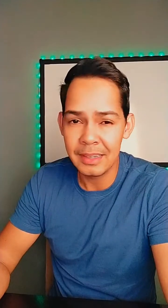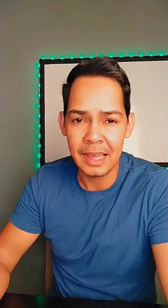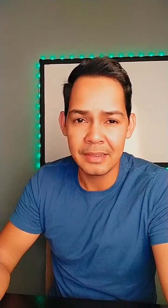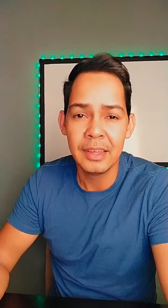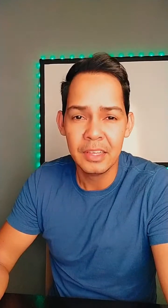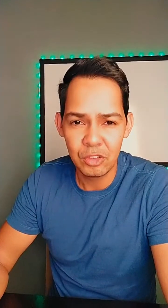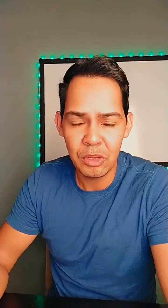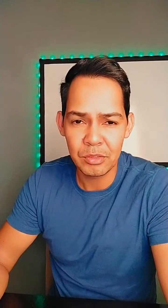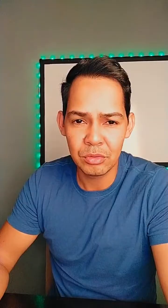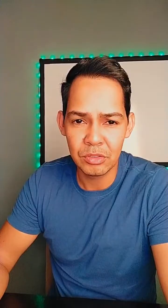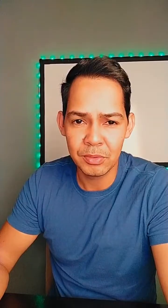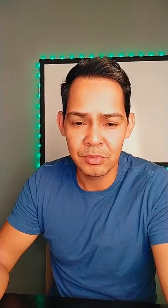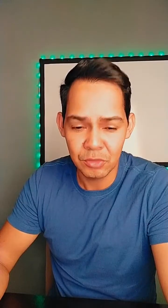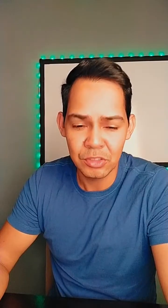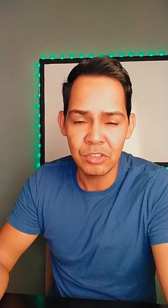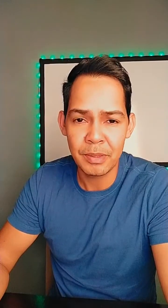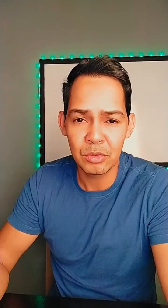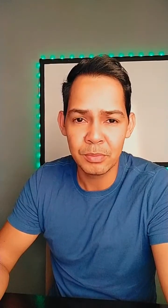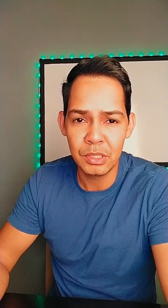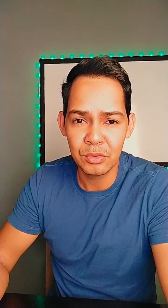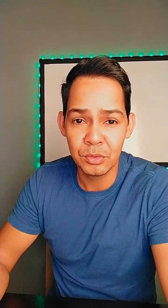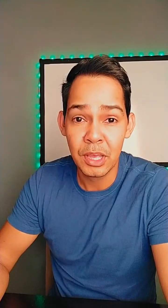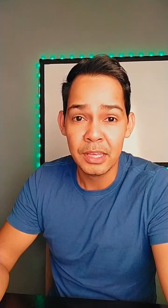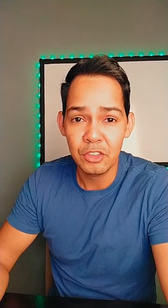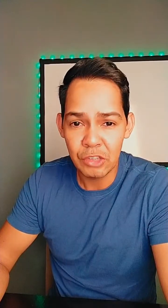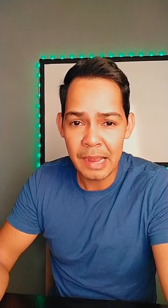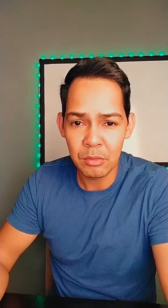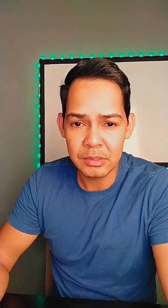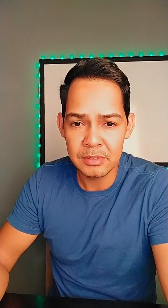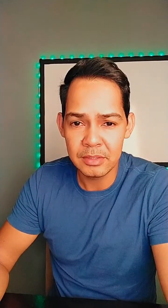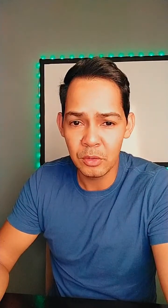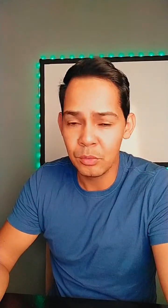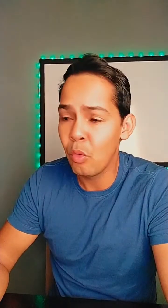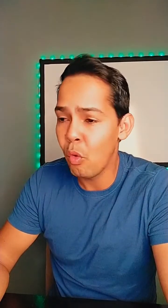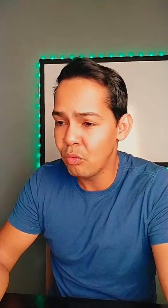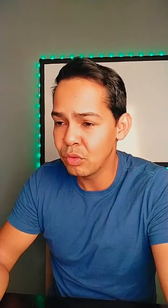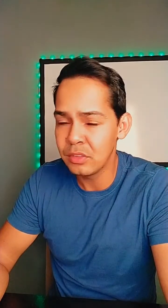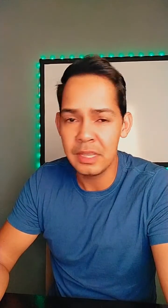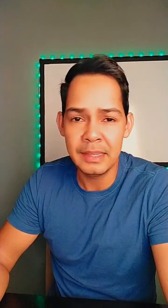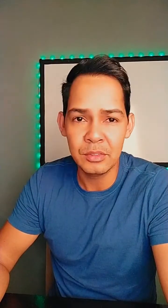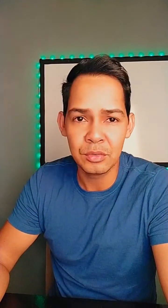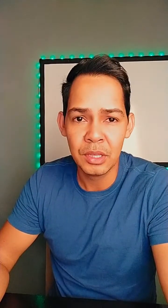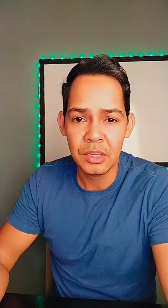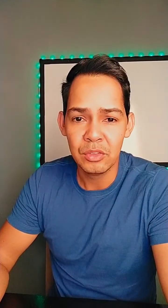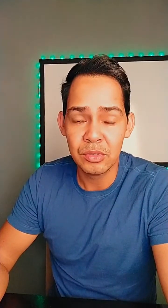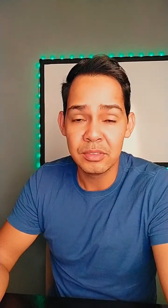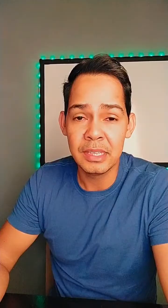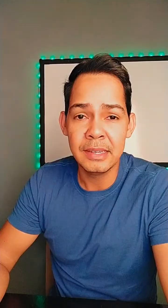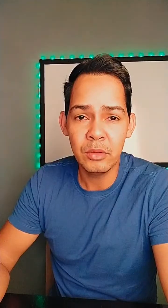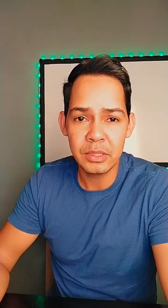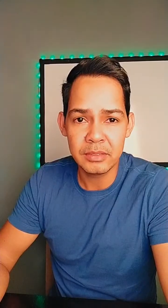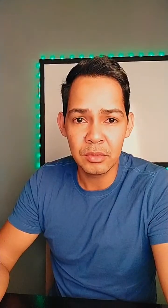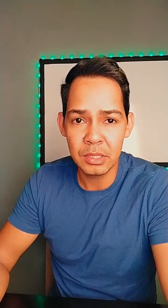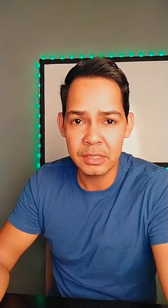nada. Você já passou por isso? Já aconteceu com você isso? De você não ter segurança,